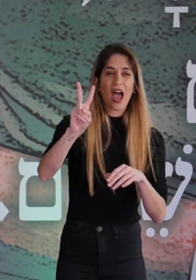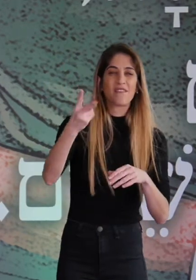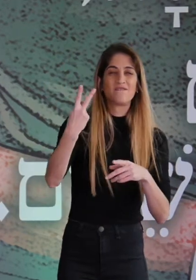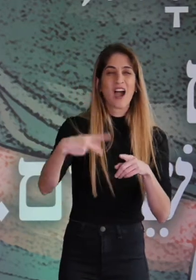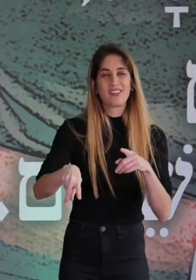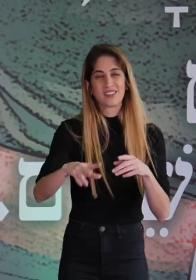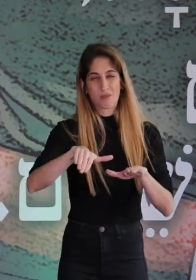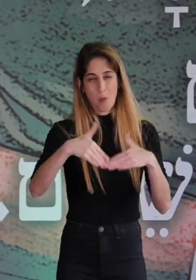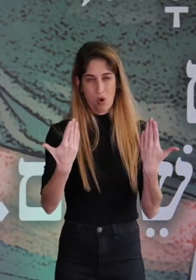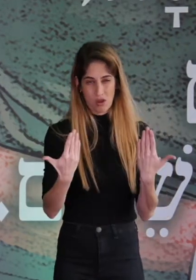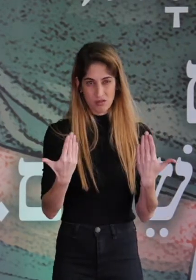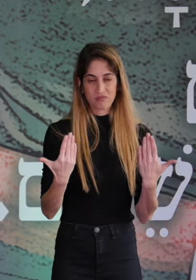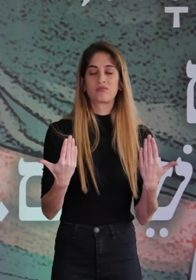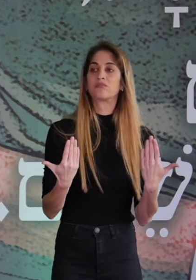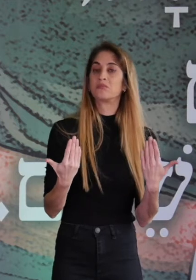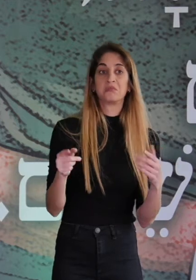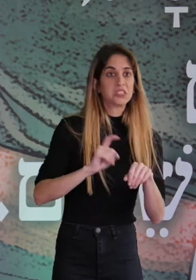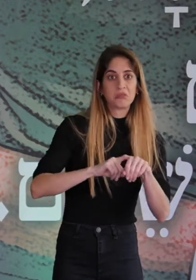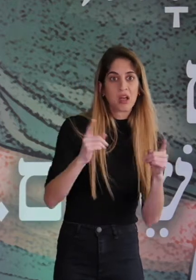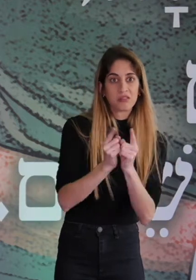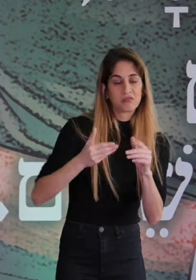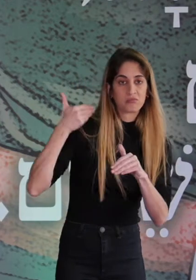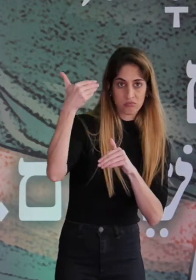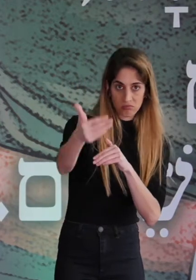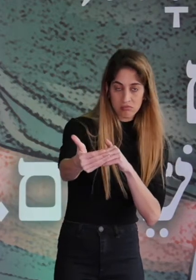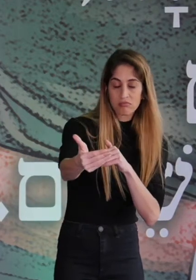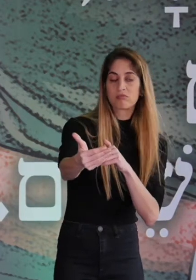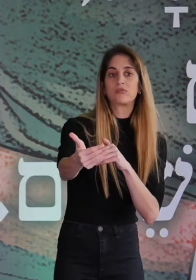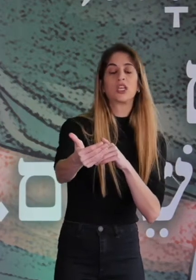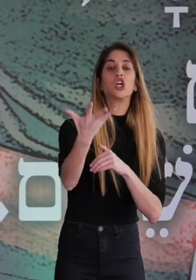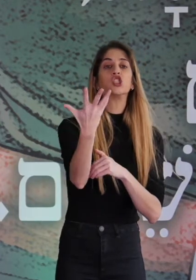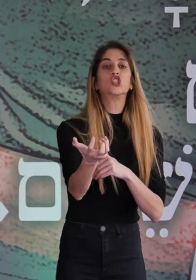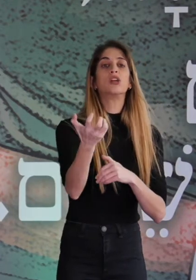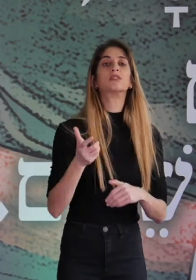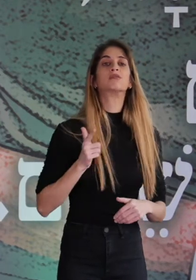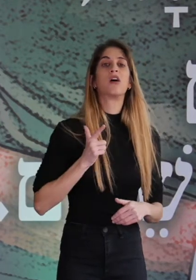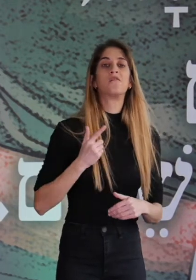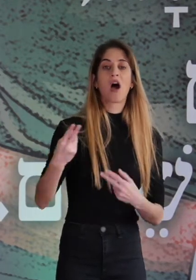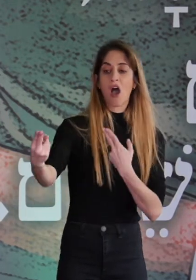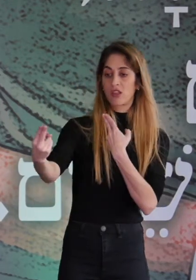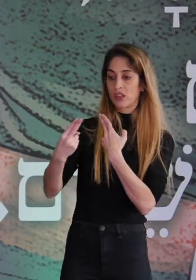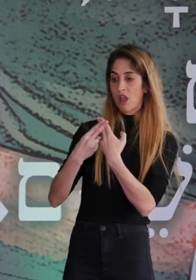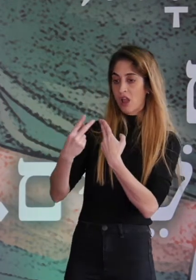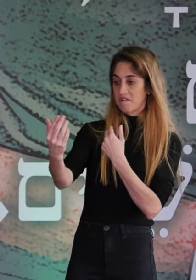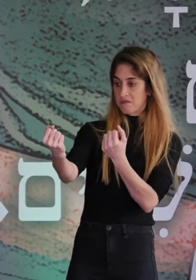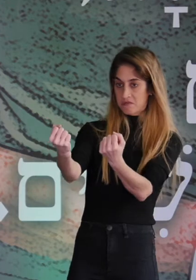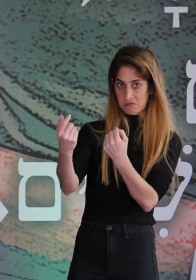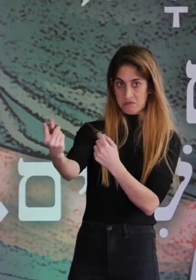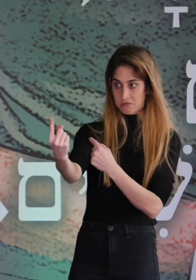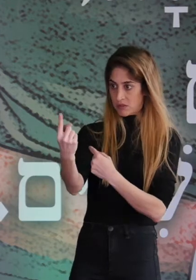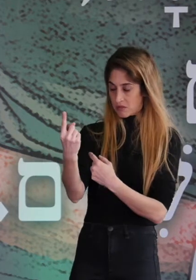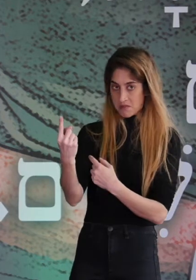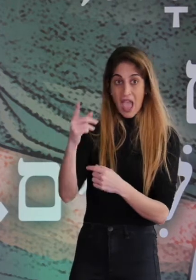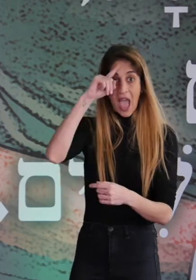2:30 בבוקר. זמן קצר אחר כך, ג'יפ צבאי התקרב אליי. אבא שלי יצא